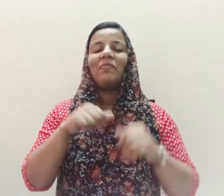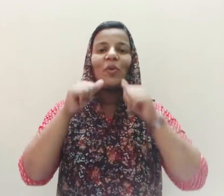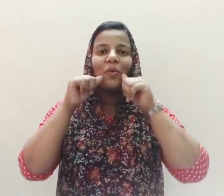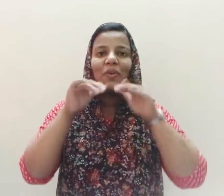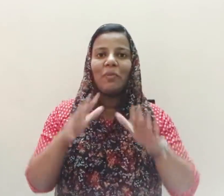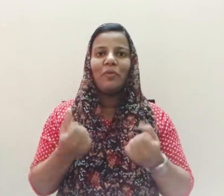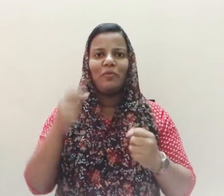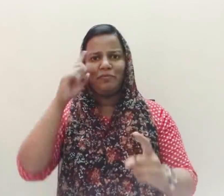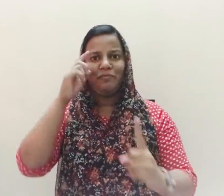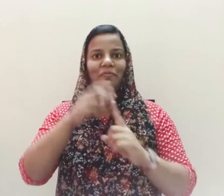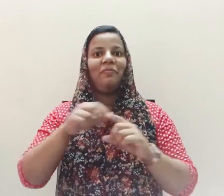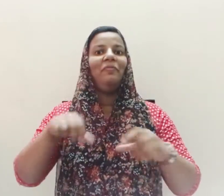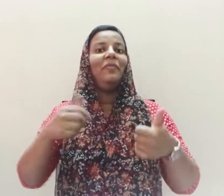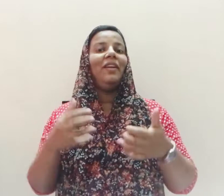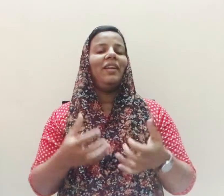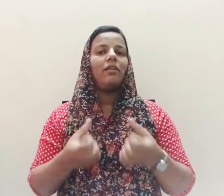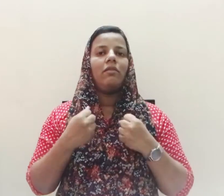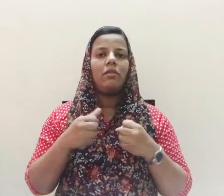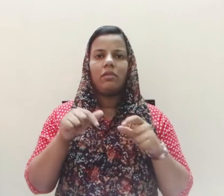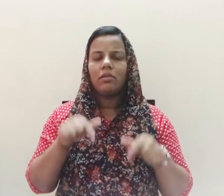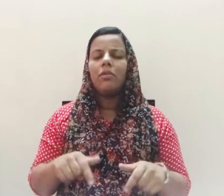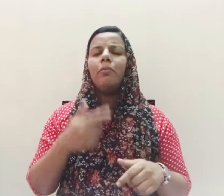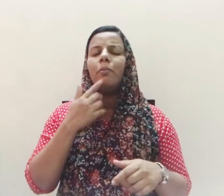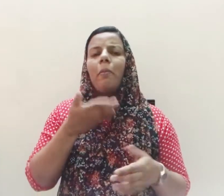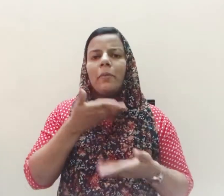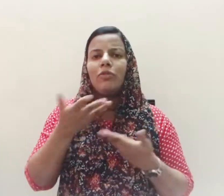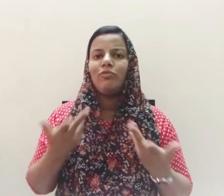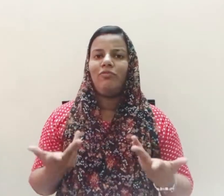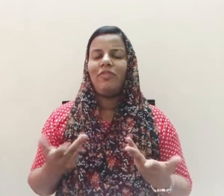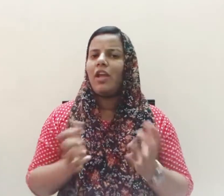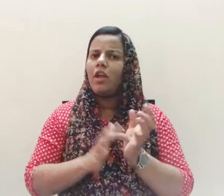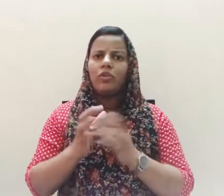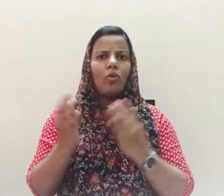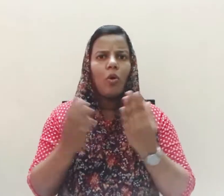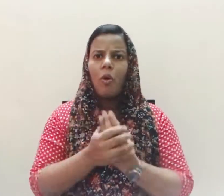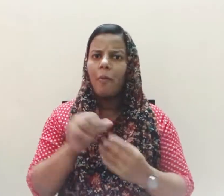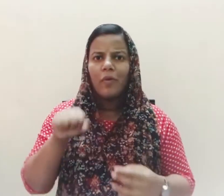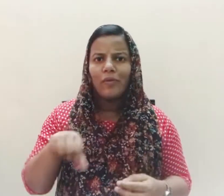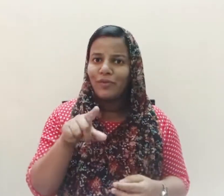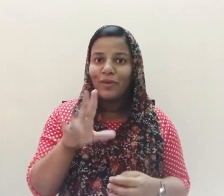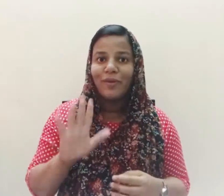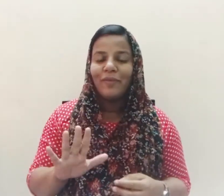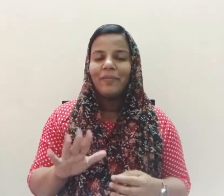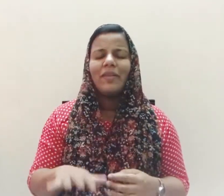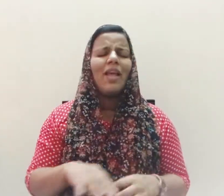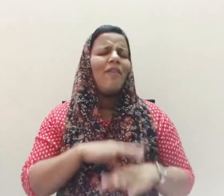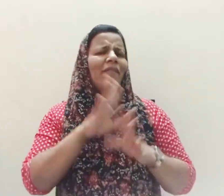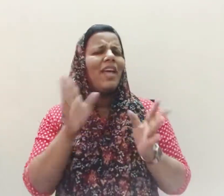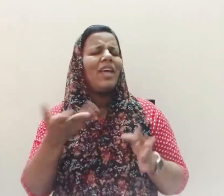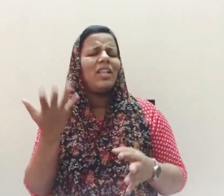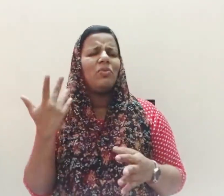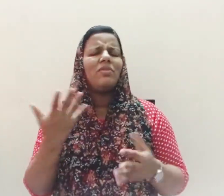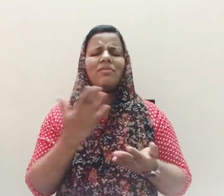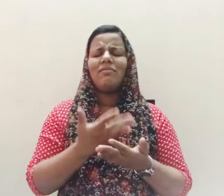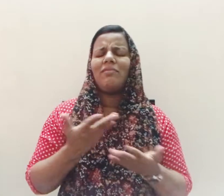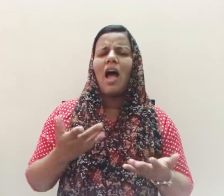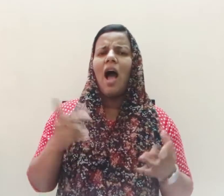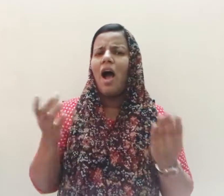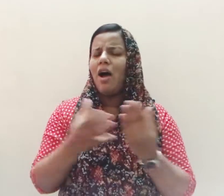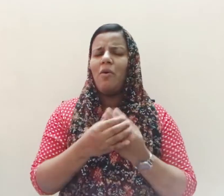ആയി, ജയാളിയായി തീർന്നു. ഇതാണ് ഇന്നത്തെ ടോപ്പിക്. യേശു നമ്മുടെ കൂടെ ഉണ്ടോ, മറ്റെന്ത് നമ്മുടെ കൂടെ ഇല്ല എന്നുള്ളതൊരു വിഷയമല്ല. ആരുമില്ല